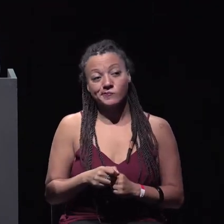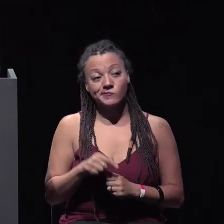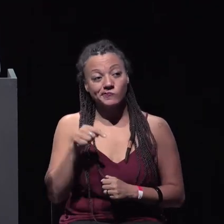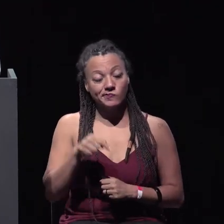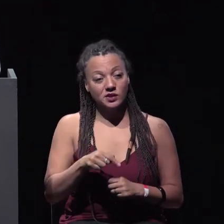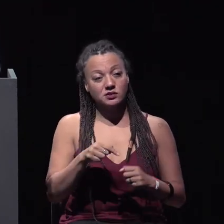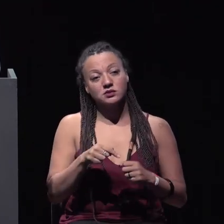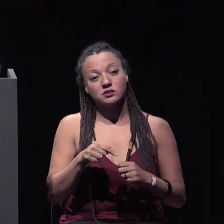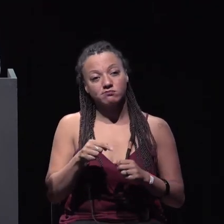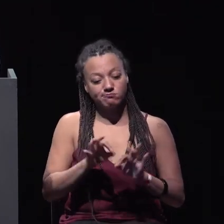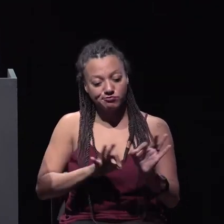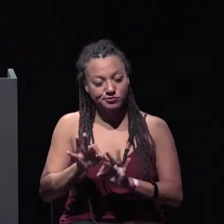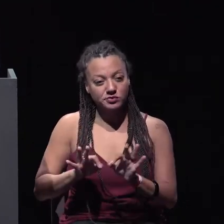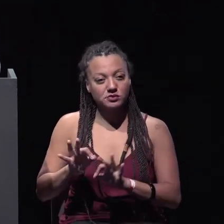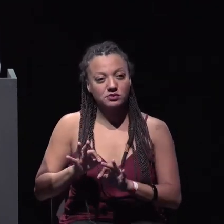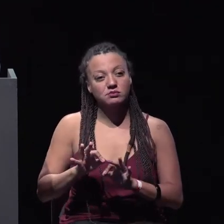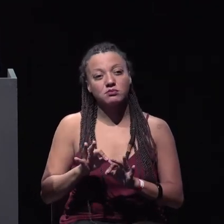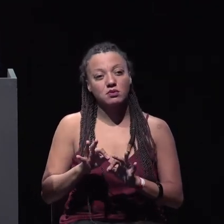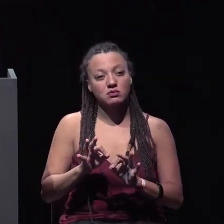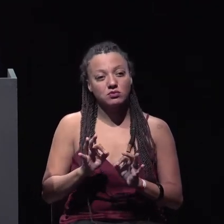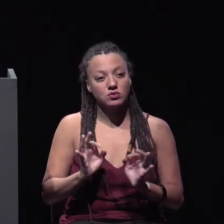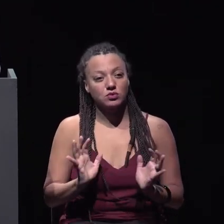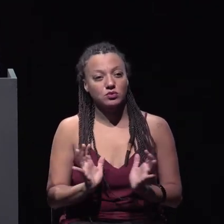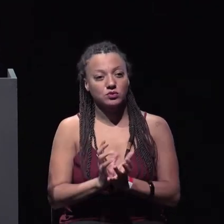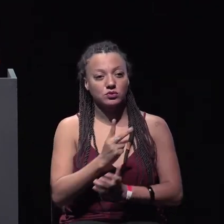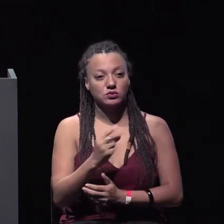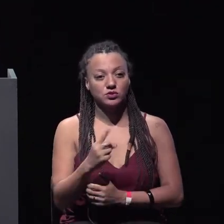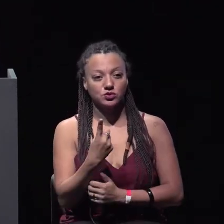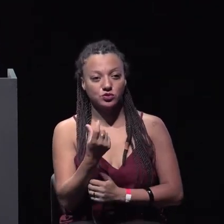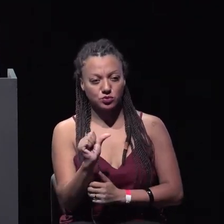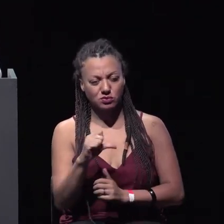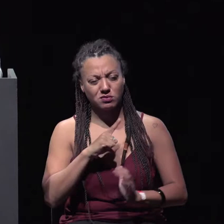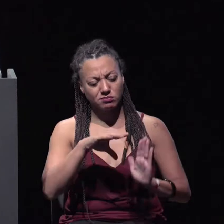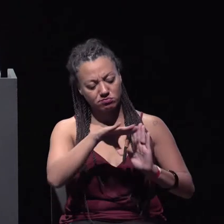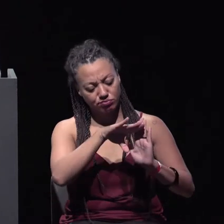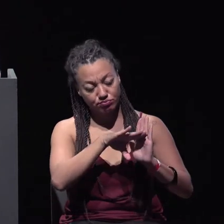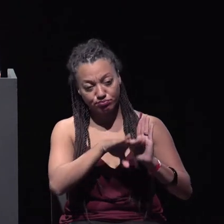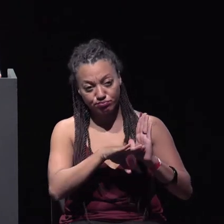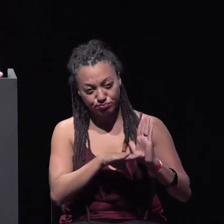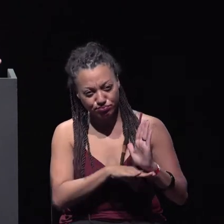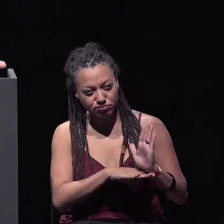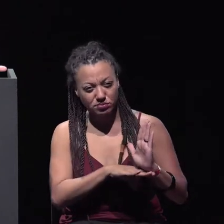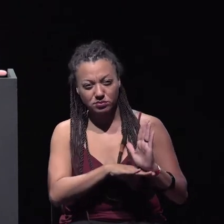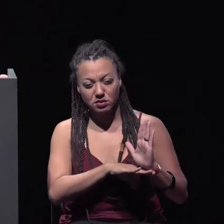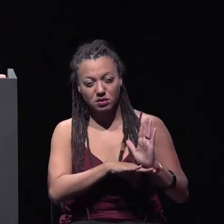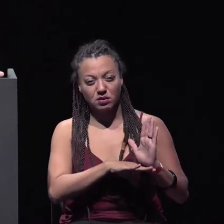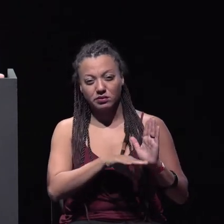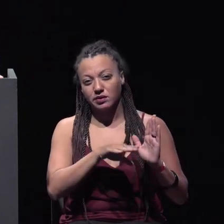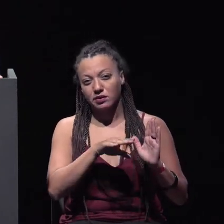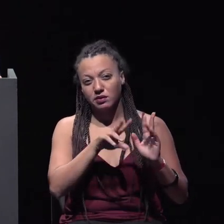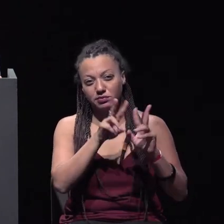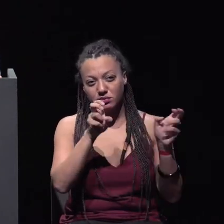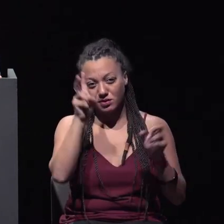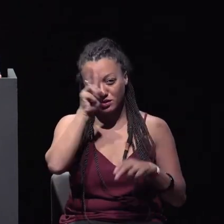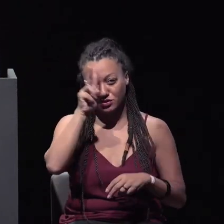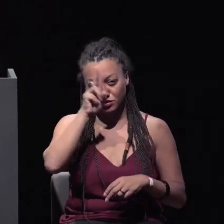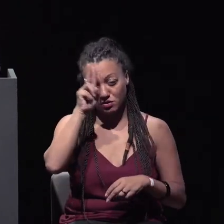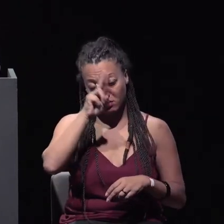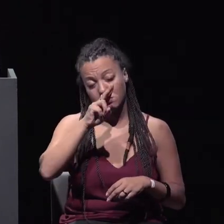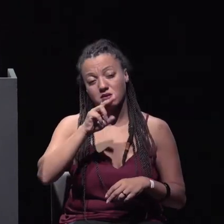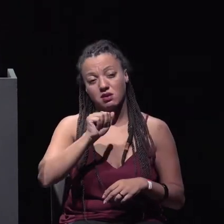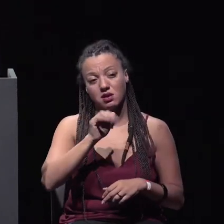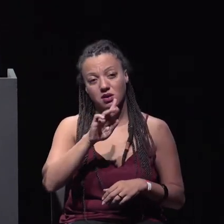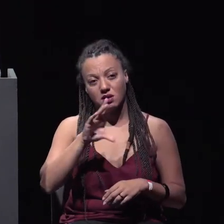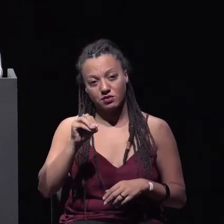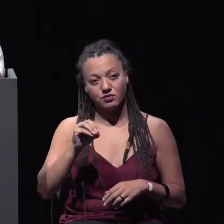ciclo de 2018 que é um ciclo que envolve mais extensa programação em torno do que nós estamos chamando histórias atlânticas